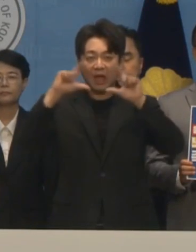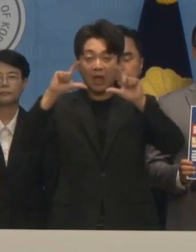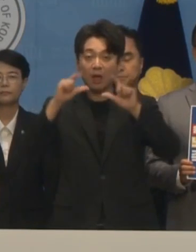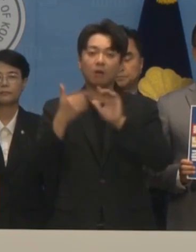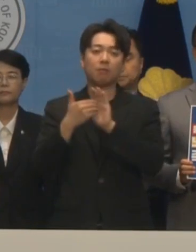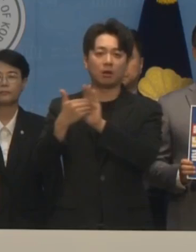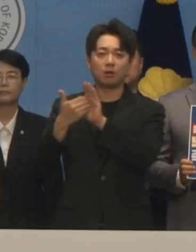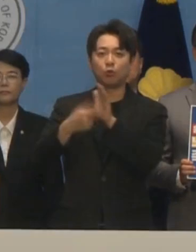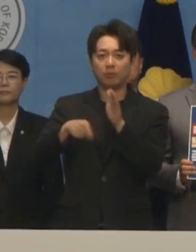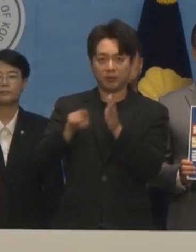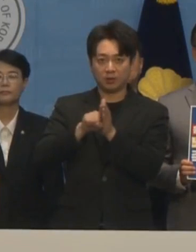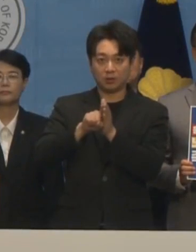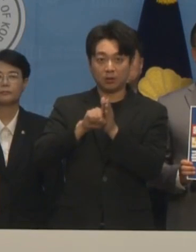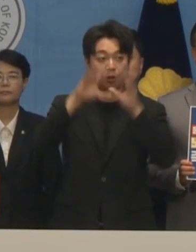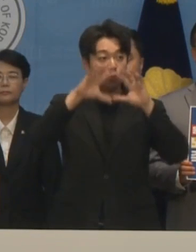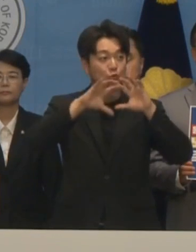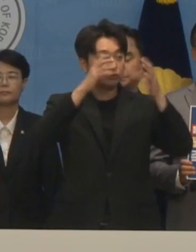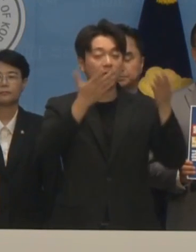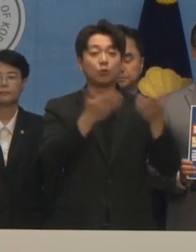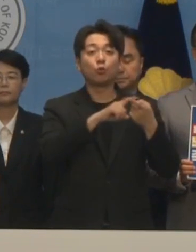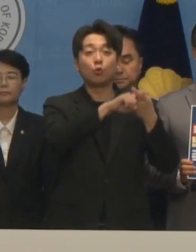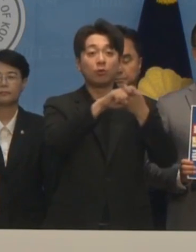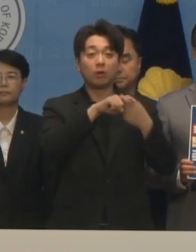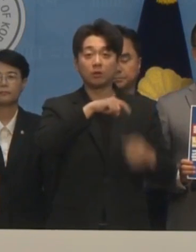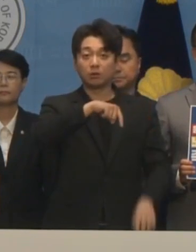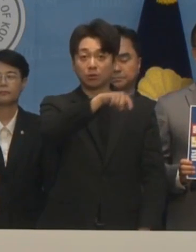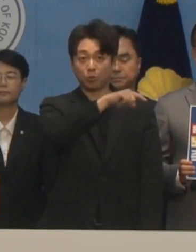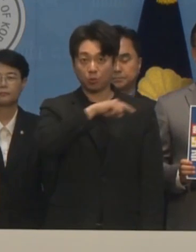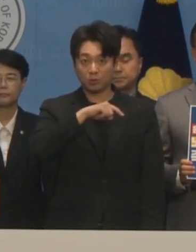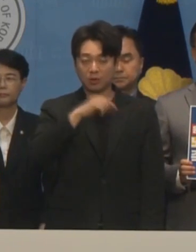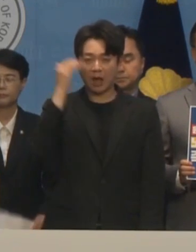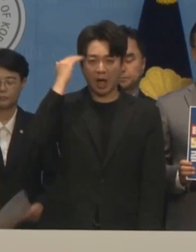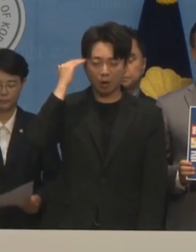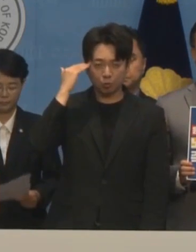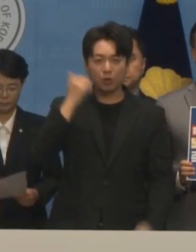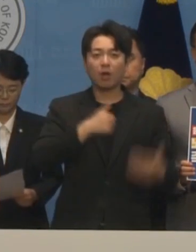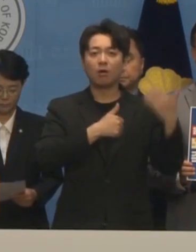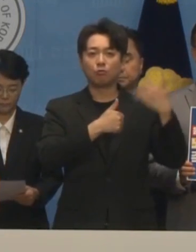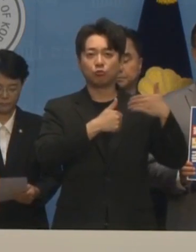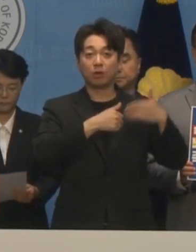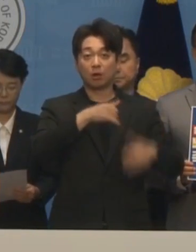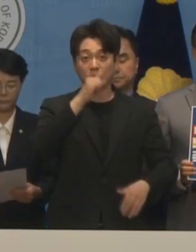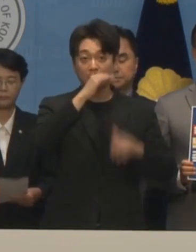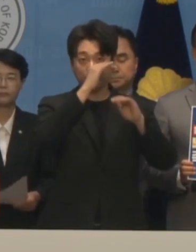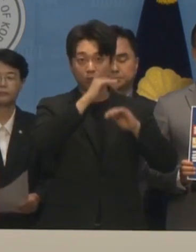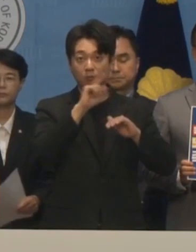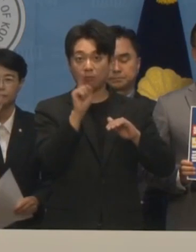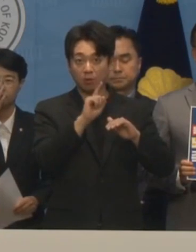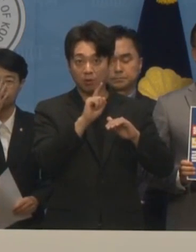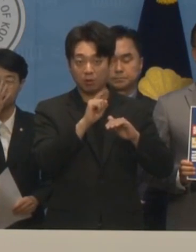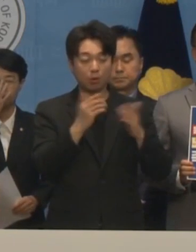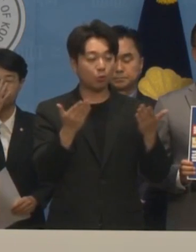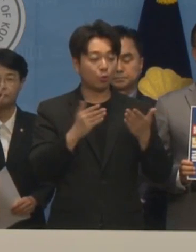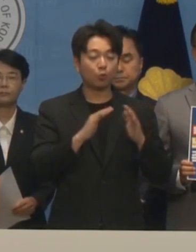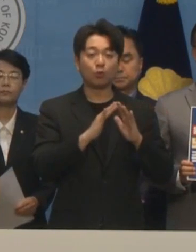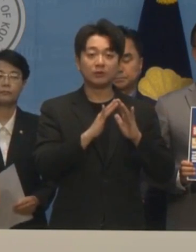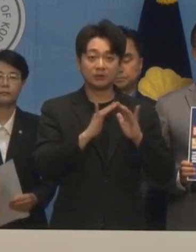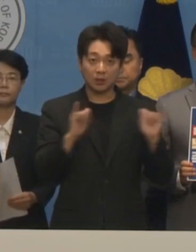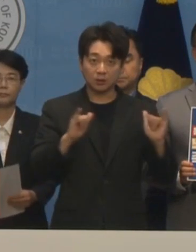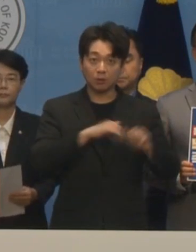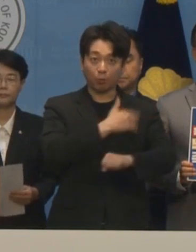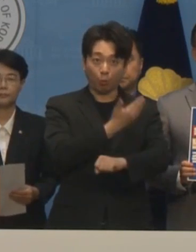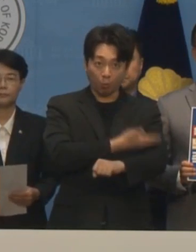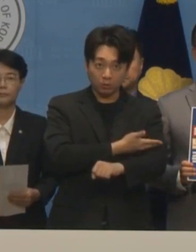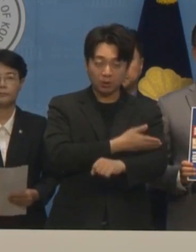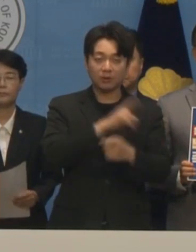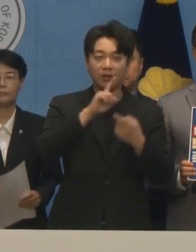국제노동기구와 유엔인권위원회는 줄기차게 한국 정부에 말하고 있습니다. 하청 노동자의 노동조건을 실질적으로